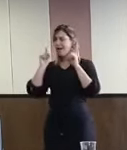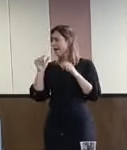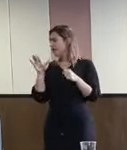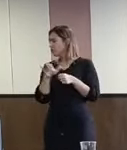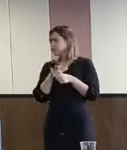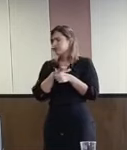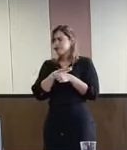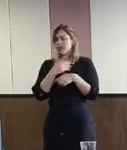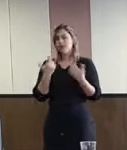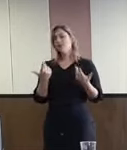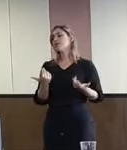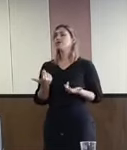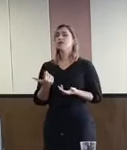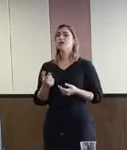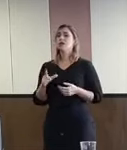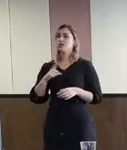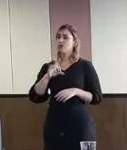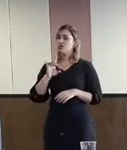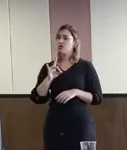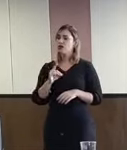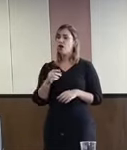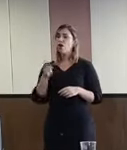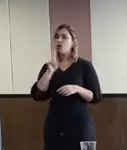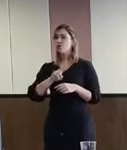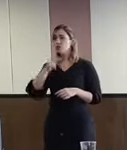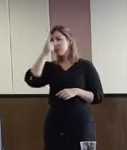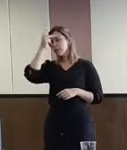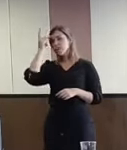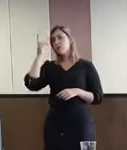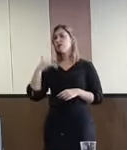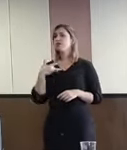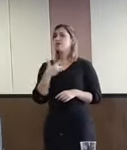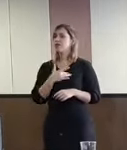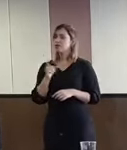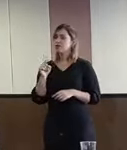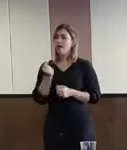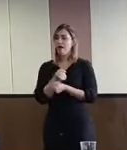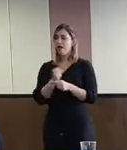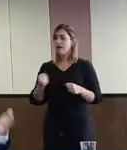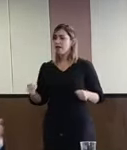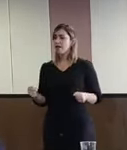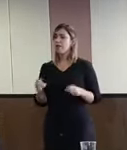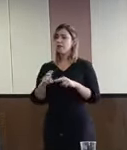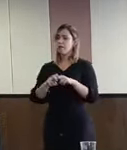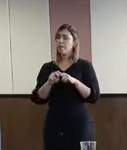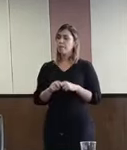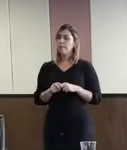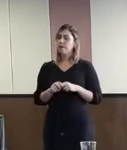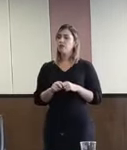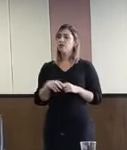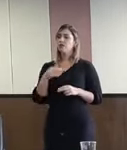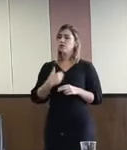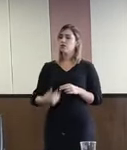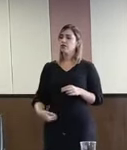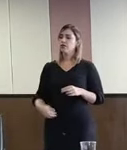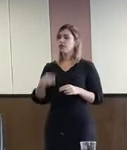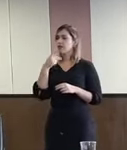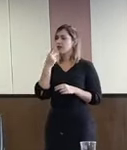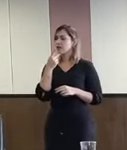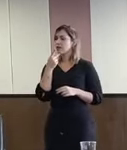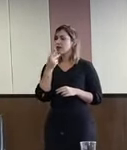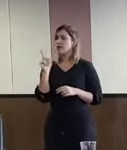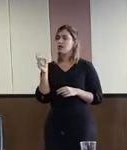que é necessário apenas para atender os profissionais de saúde é imenso. Por isso que, reforçando aquilo que o governador disse, não